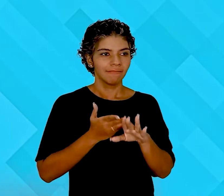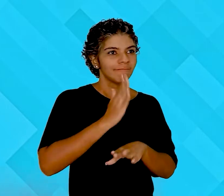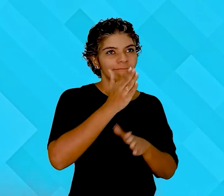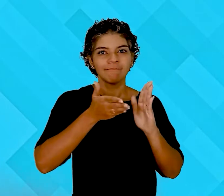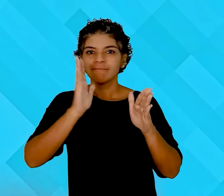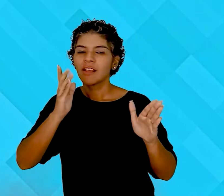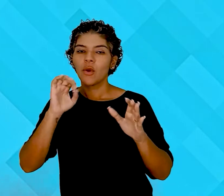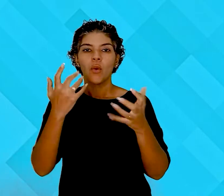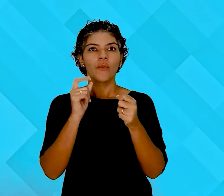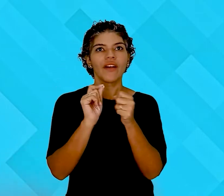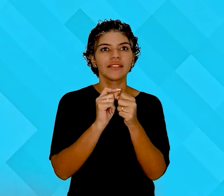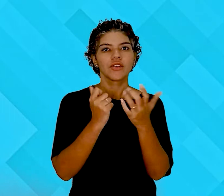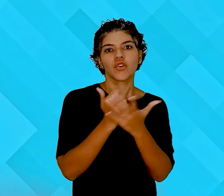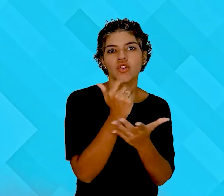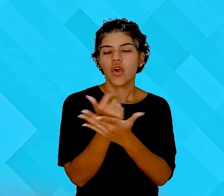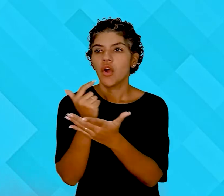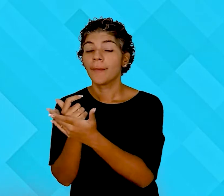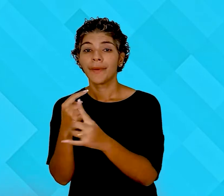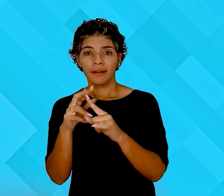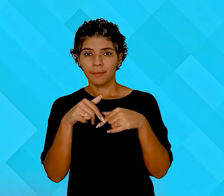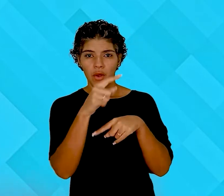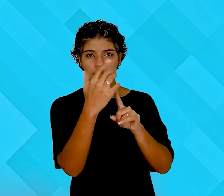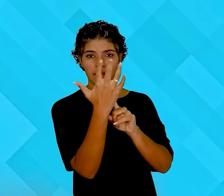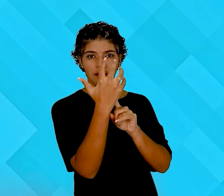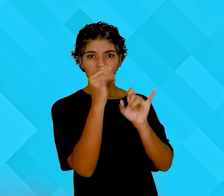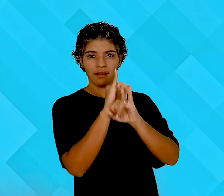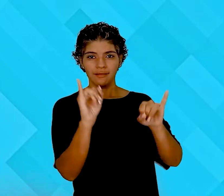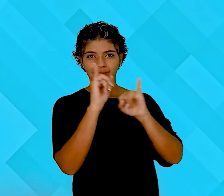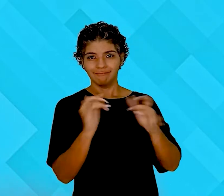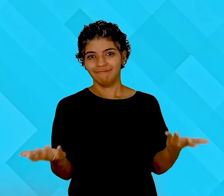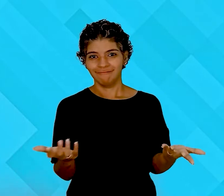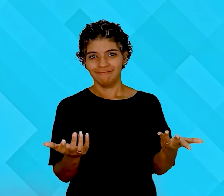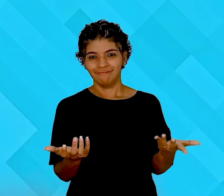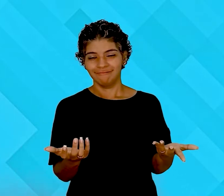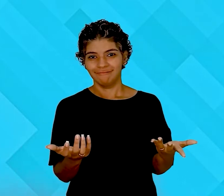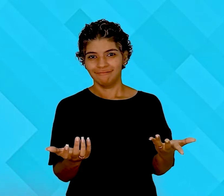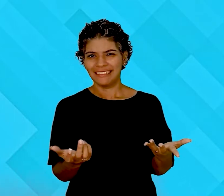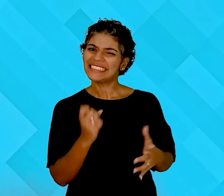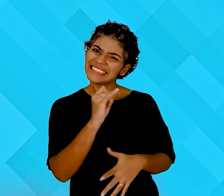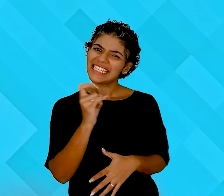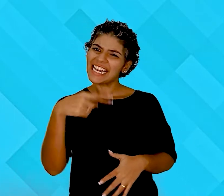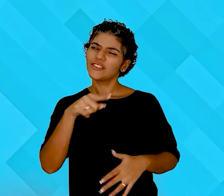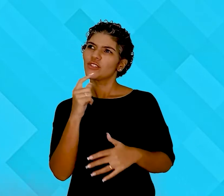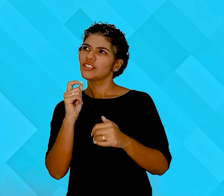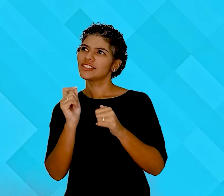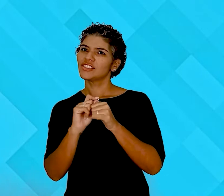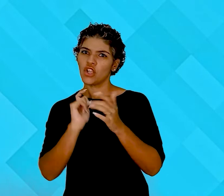ordem. Será que a gente tomaria essa decisão se não fosse pela plataforma que opera nesse modo do capitalismo, que é o capitalismo de